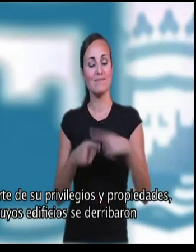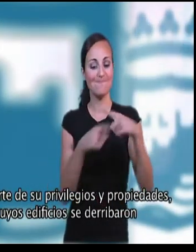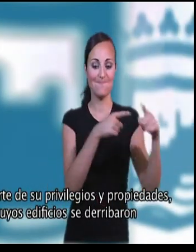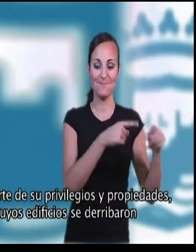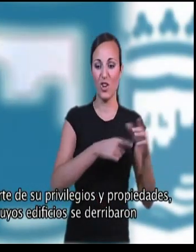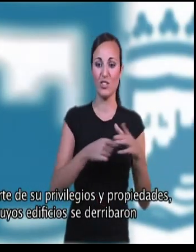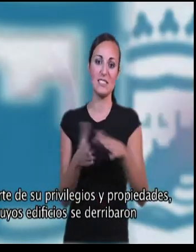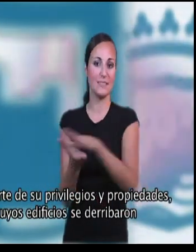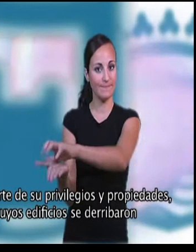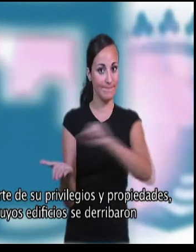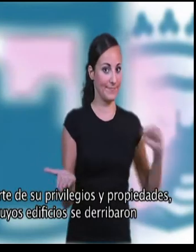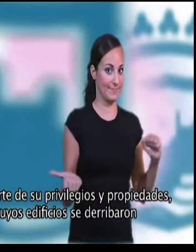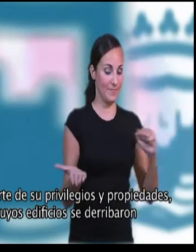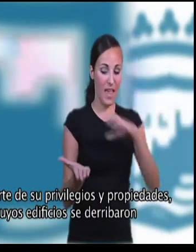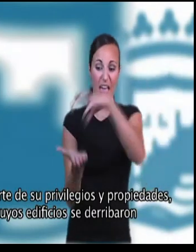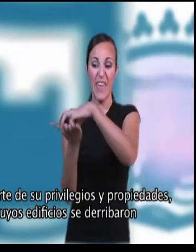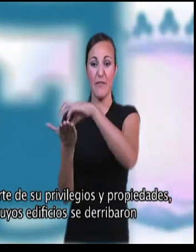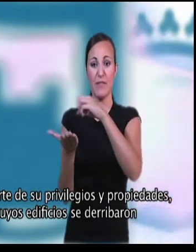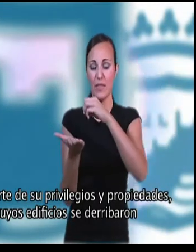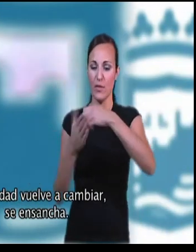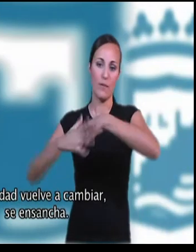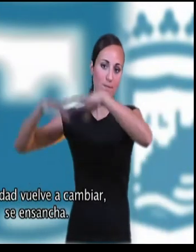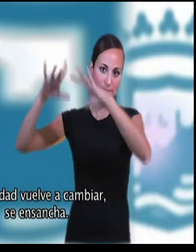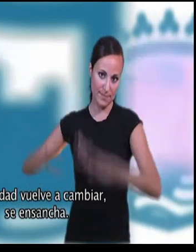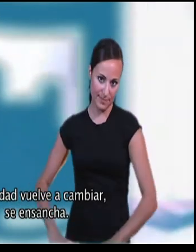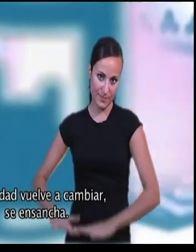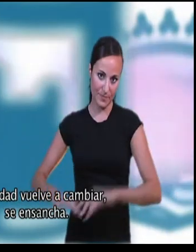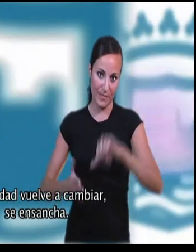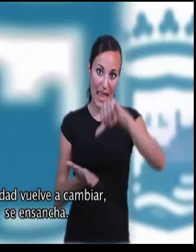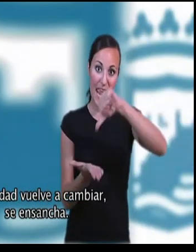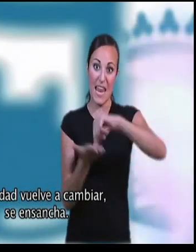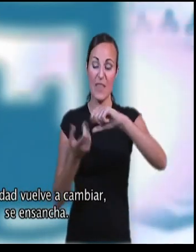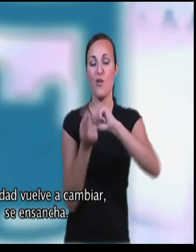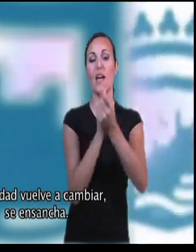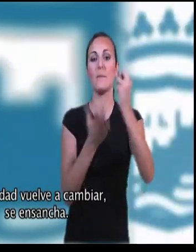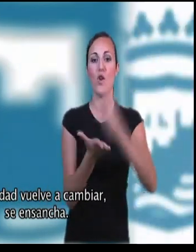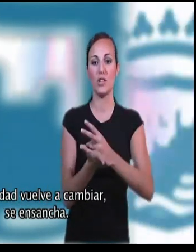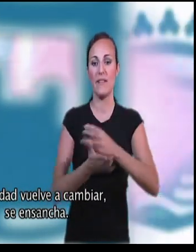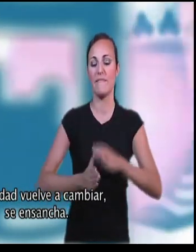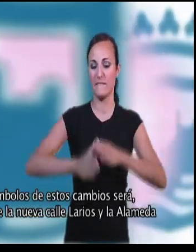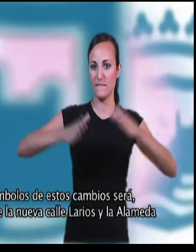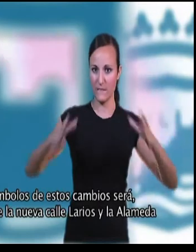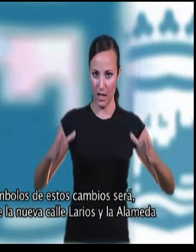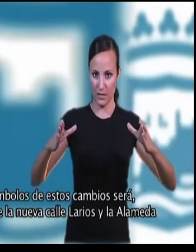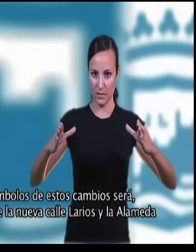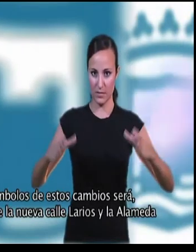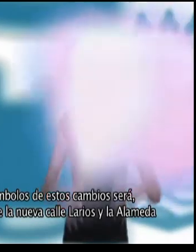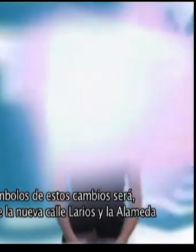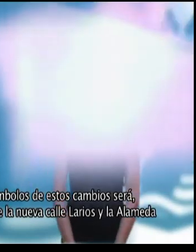privilegios y prioridades, y muchos de sus edificios se derriban, y la ciudad vuelve a cambiar, se ensancha. Uno de los símbolos de estos